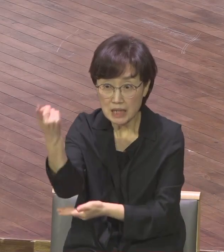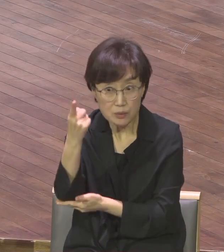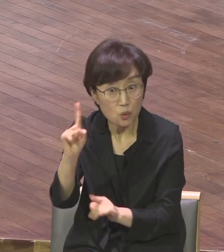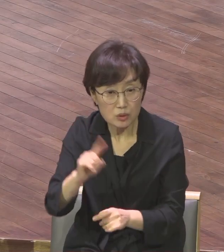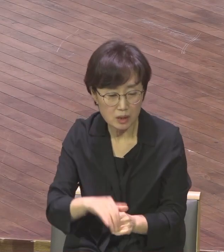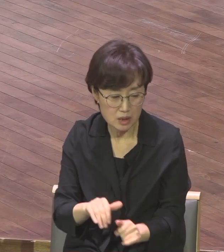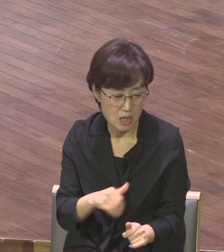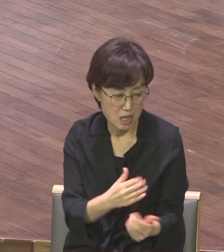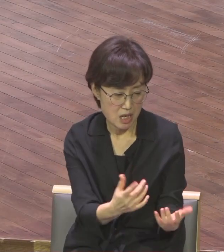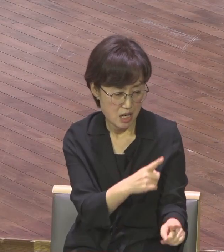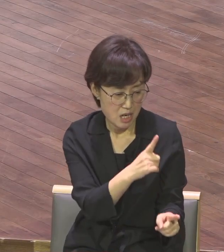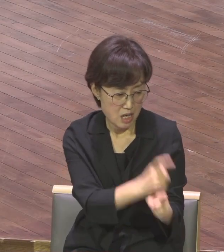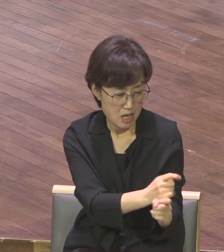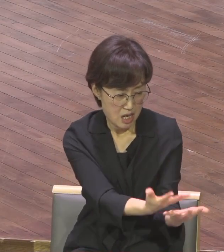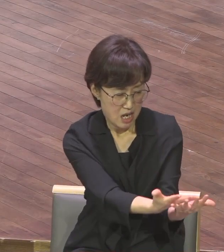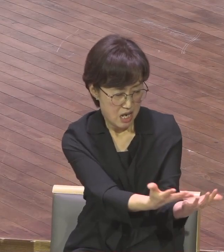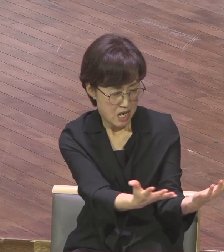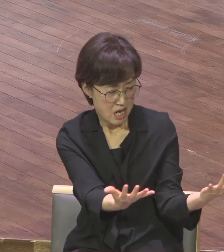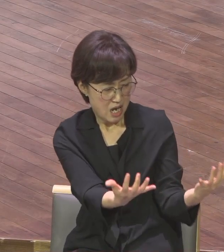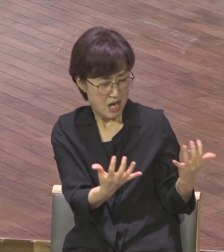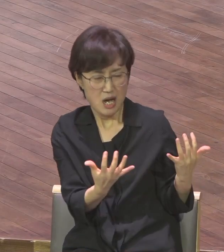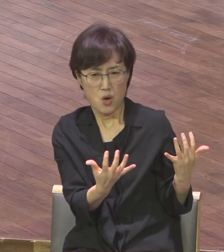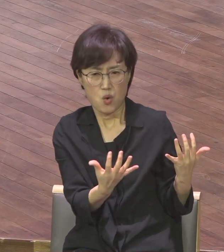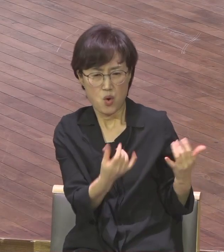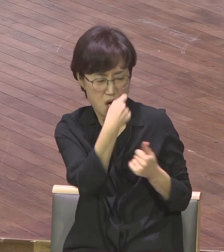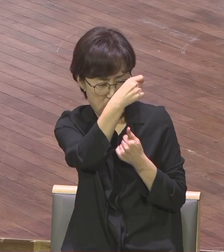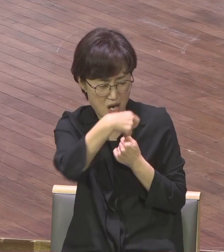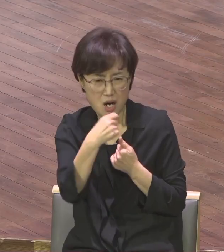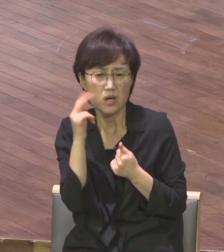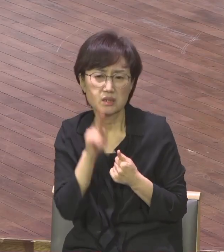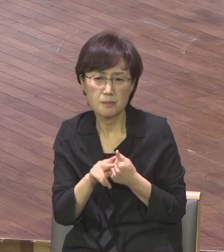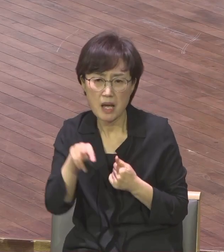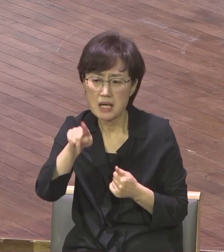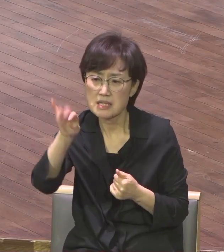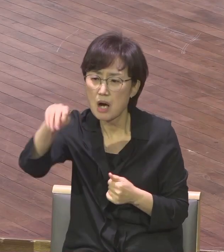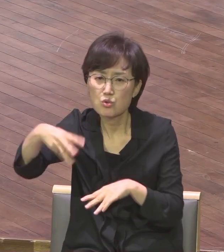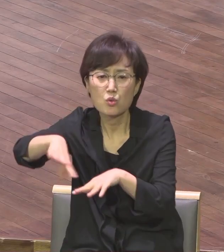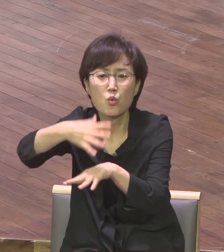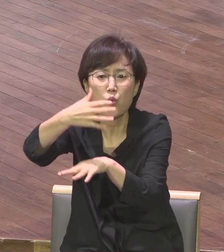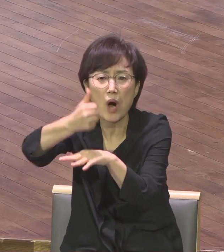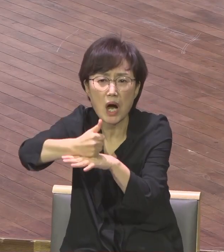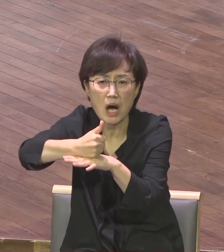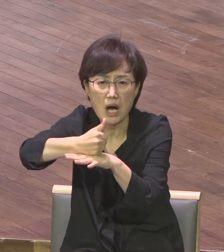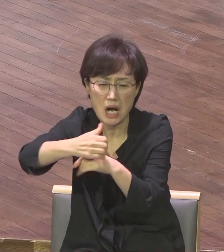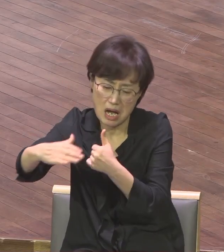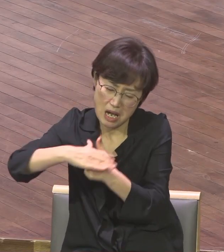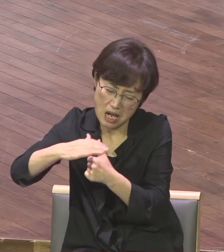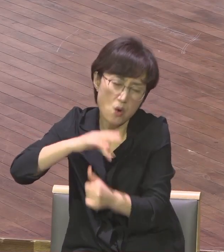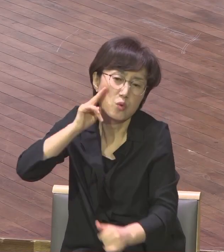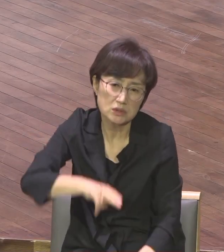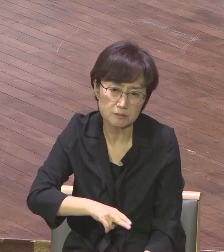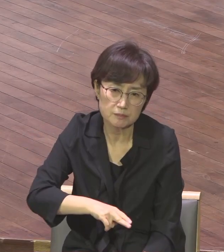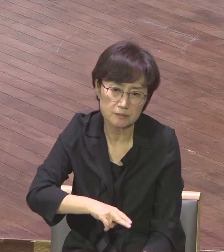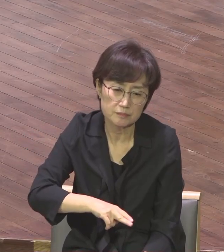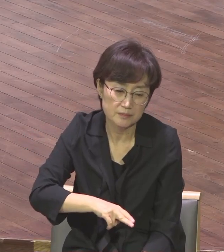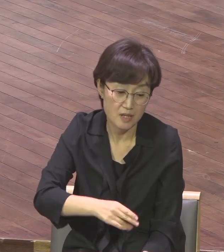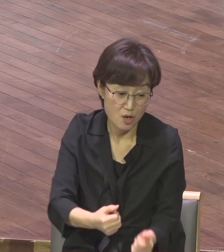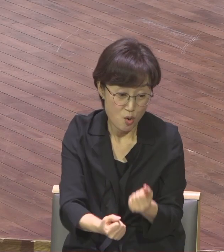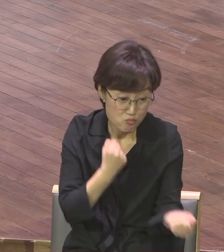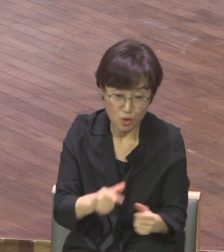손에서, 특별히 사울 왕의 이 손에서 건져주신 하나님을 찬양하는